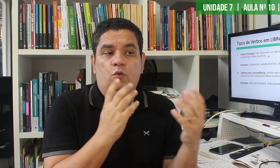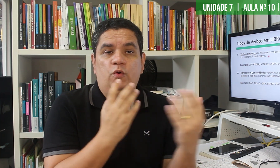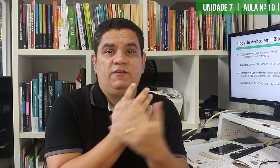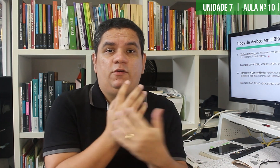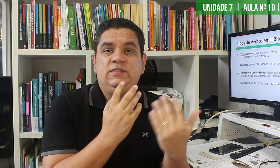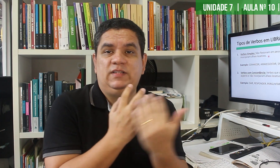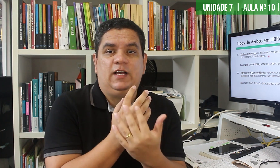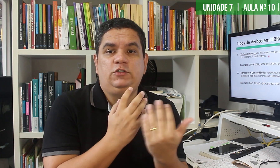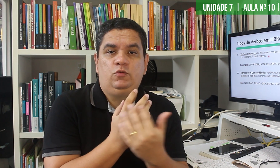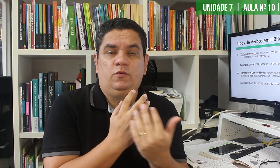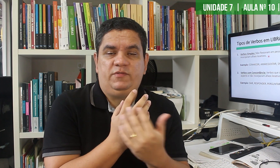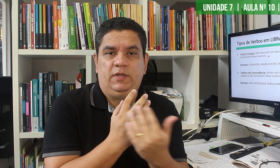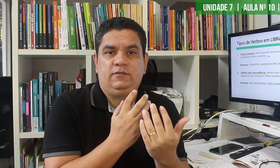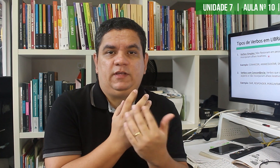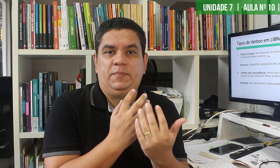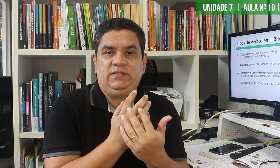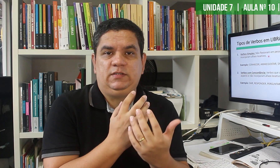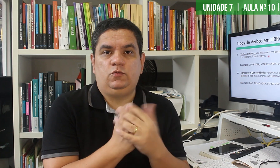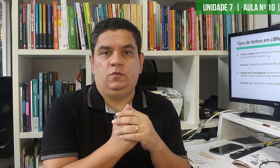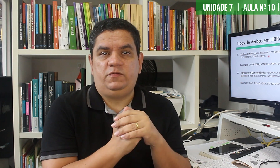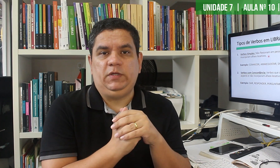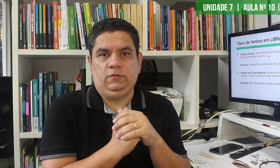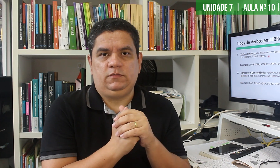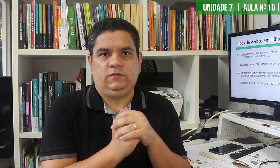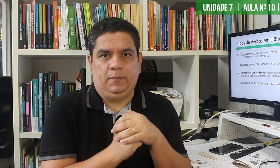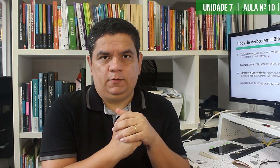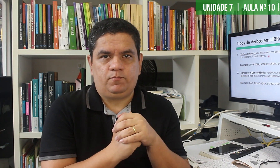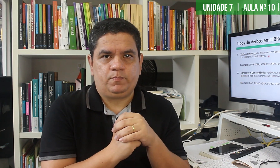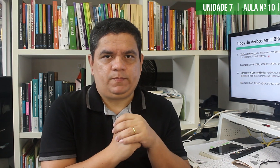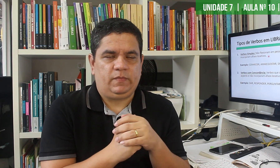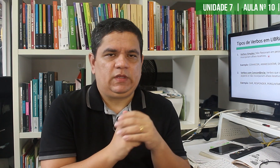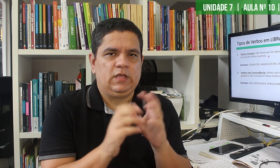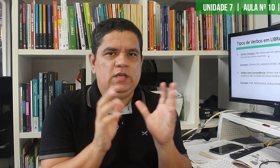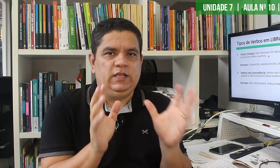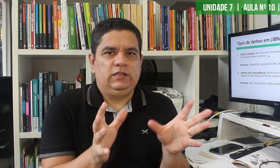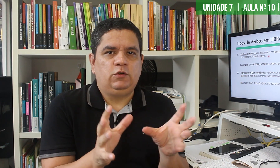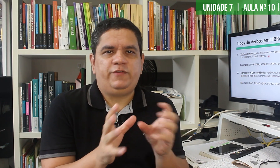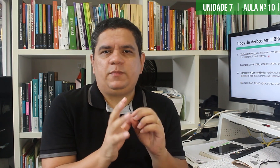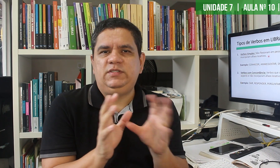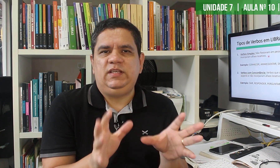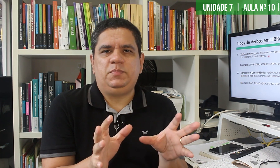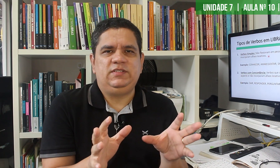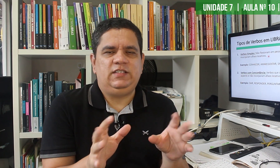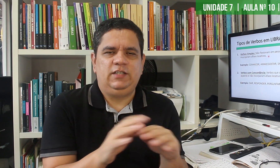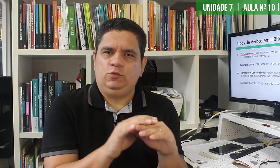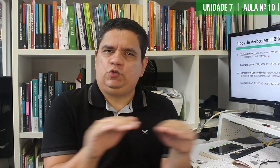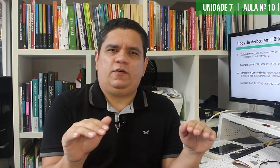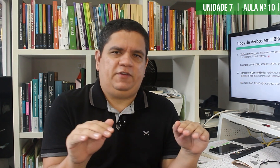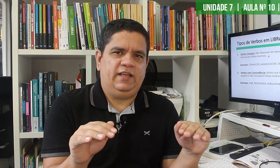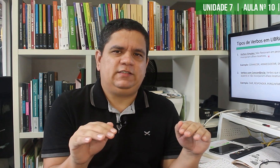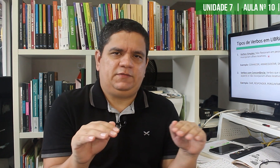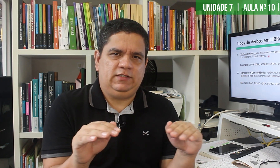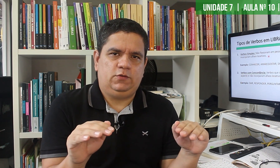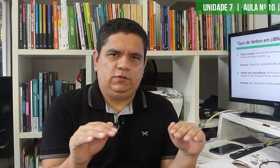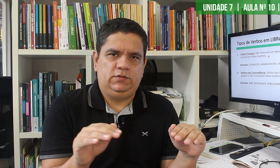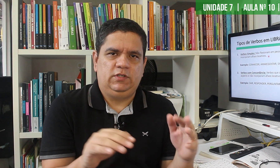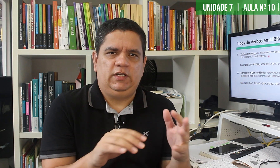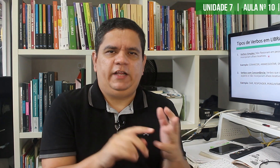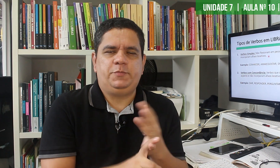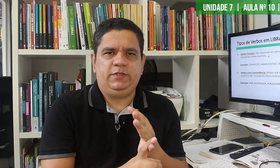na velocidade do movimento e repetição do movimento, tá bom? Então os verbos simples, eles não sofrem essas flexões, nem de